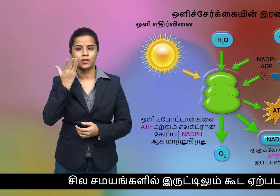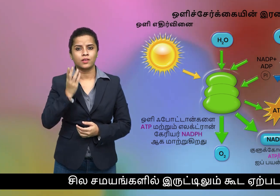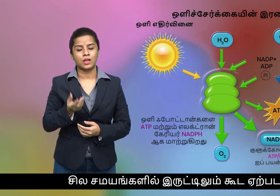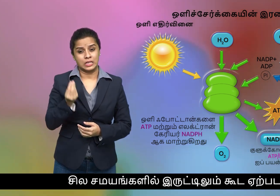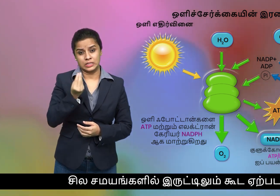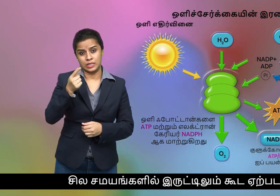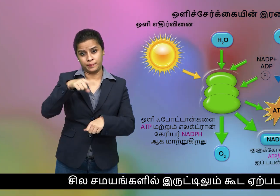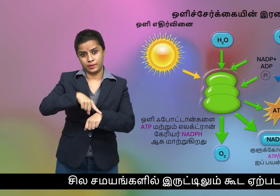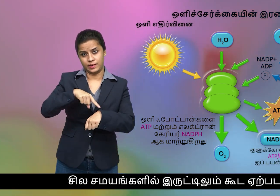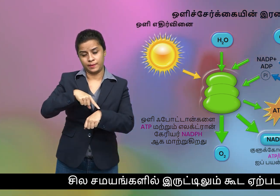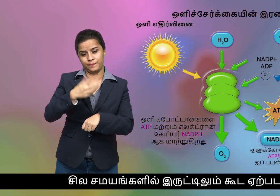கூட ஏற்படலாம்.